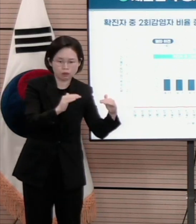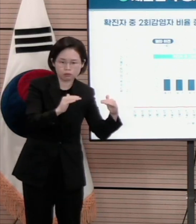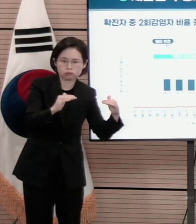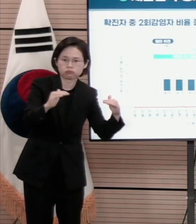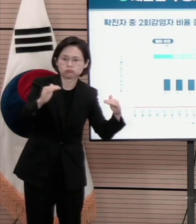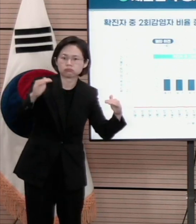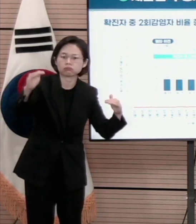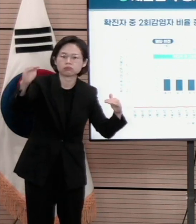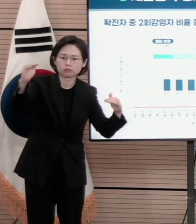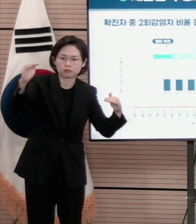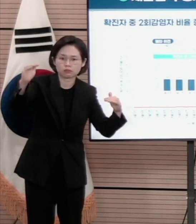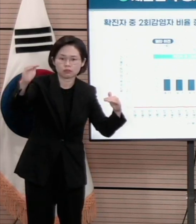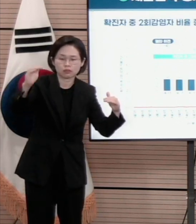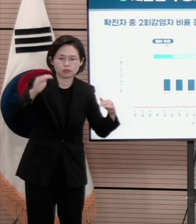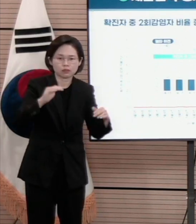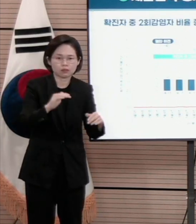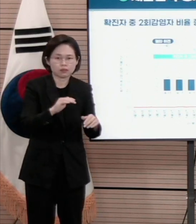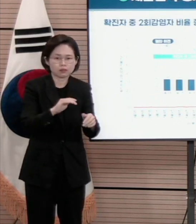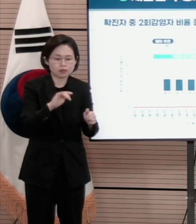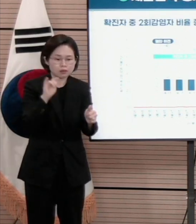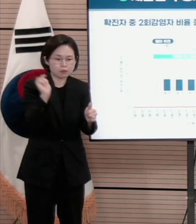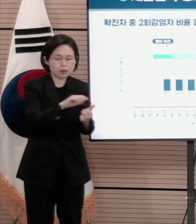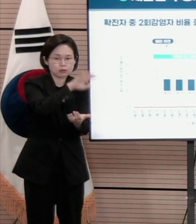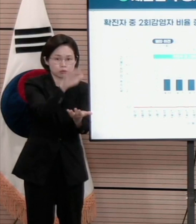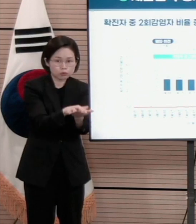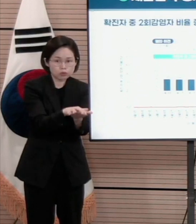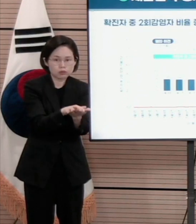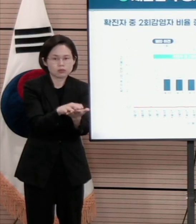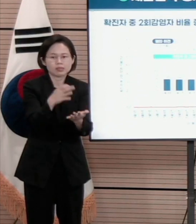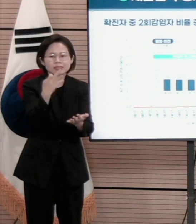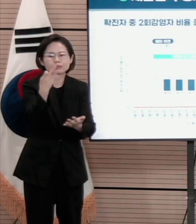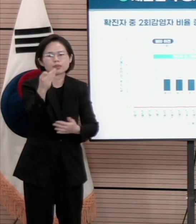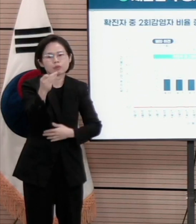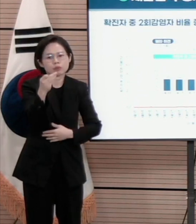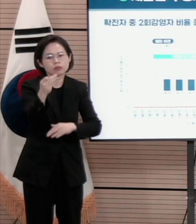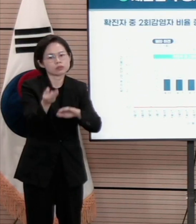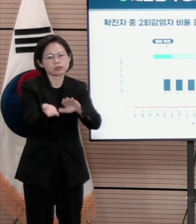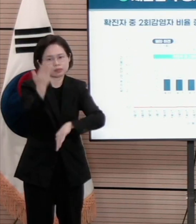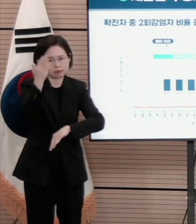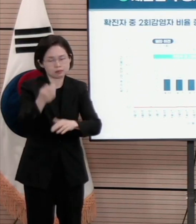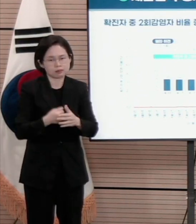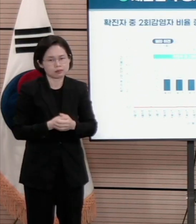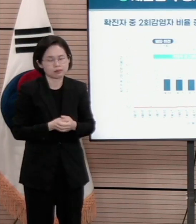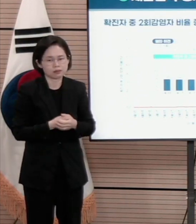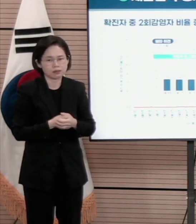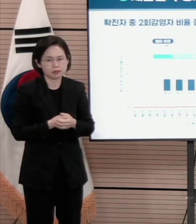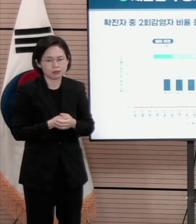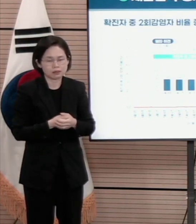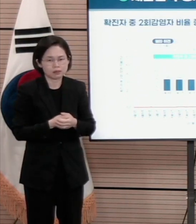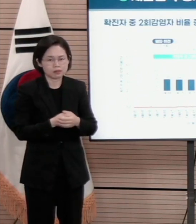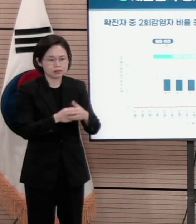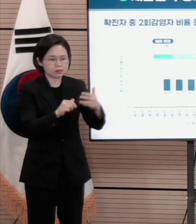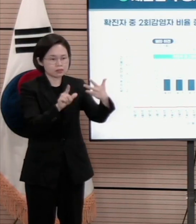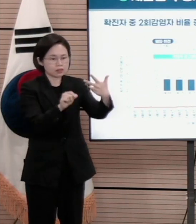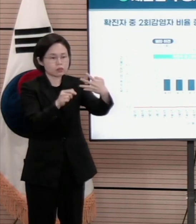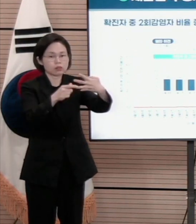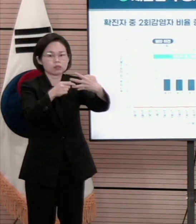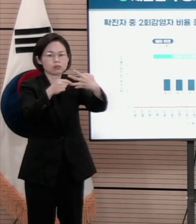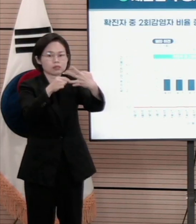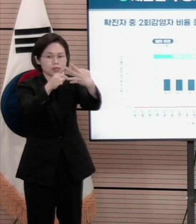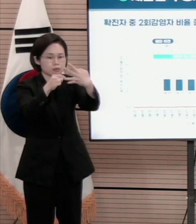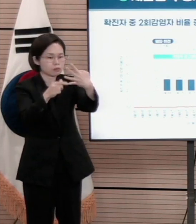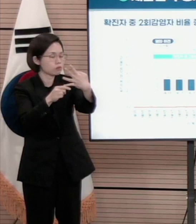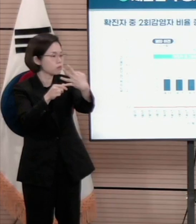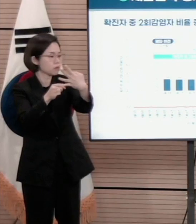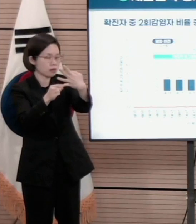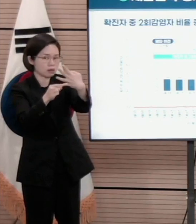들어서면서 누적 재감염 추정 사례는 14만 명을 넘어섰습니다. 7월 3주와 7월